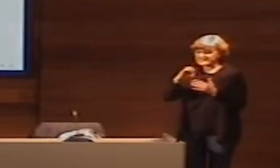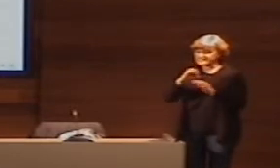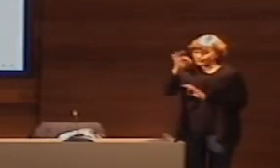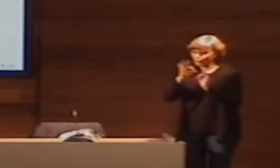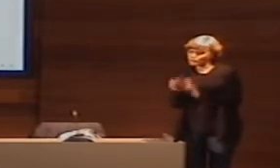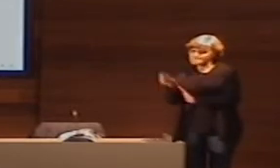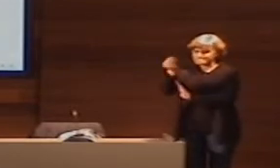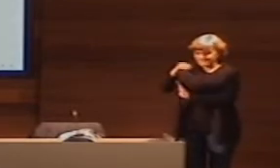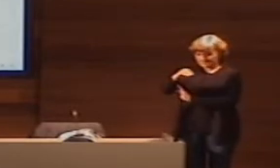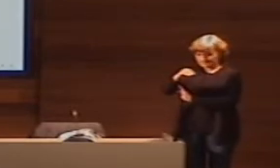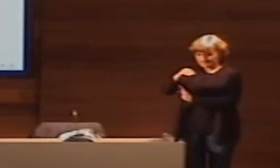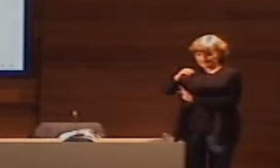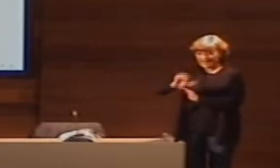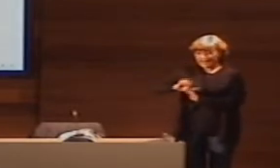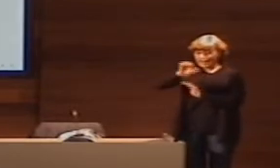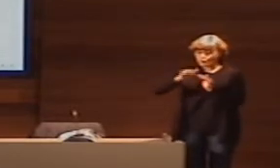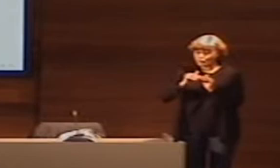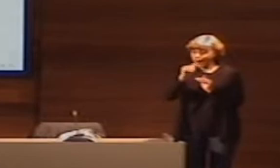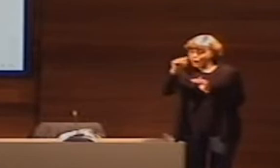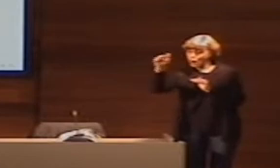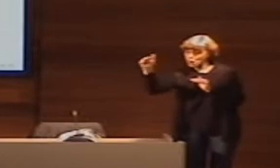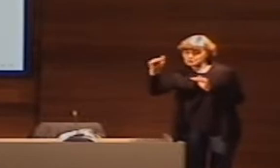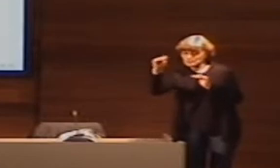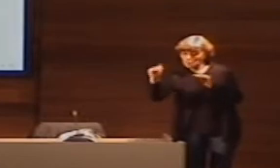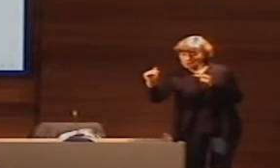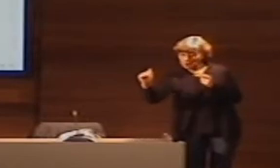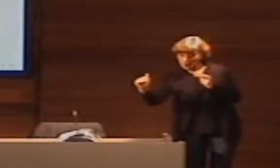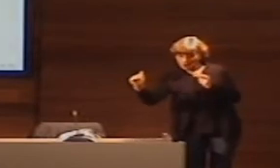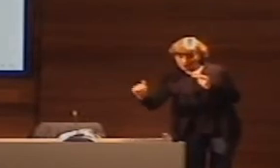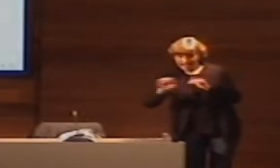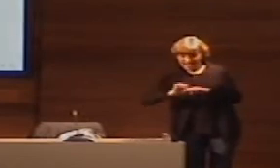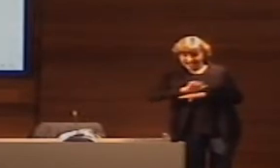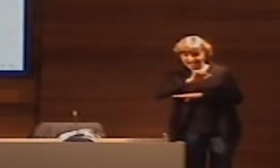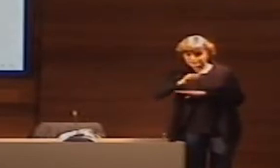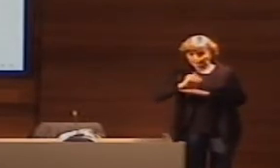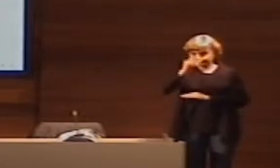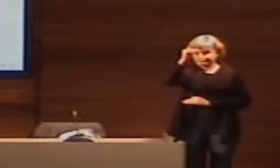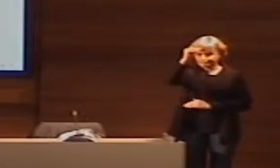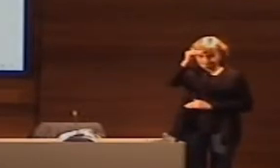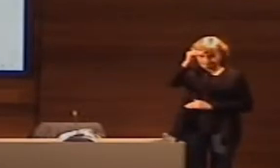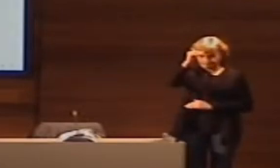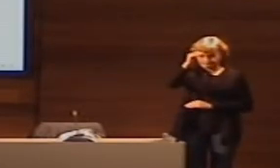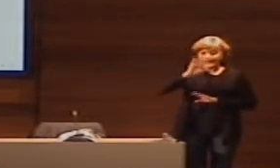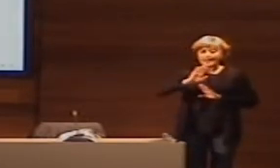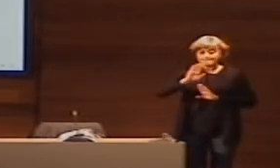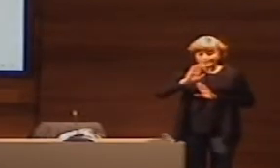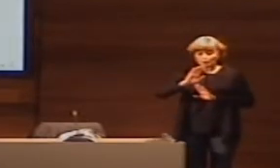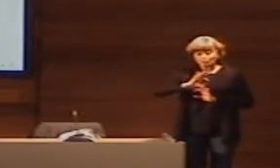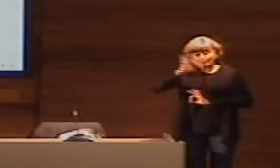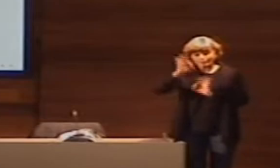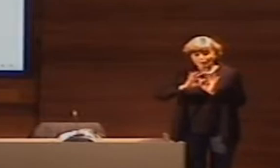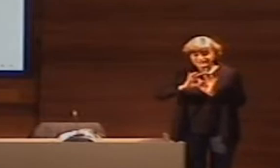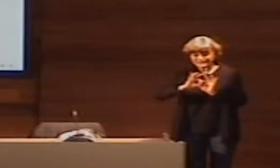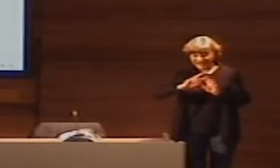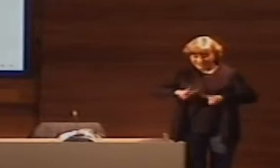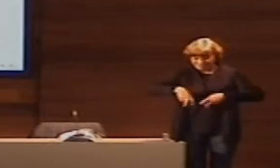por encima de la media europea. Por contra, los niveles de reciclaje, de compostaje, son claramente por